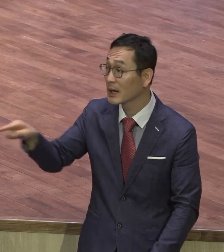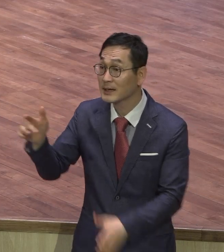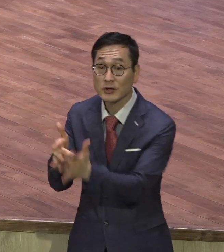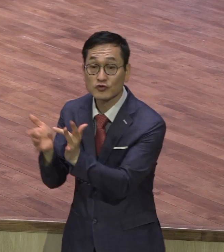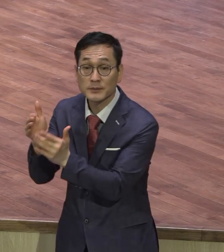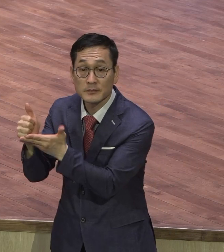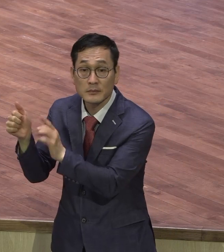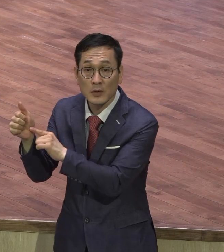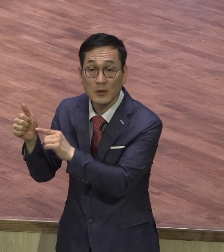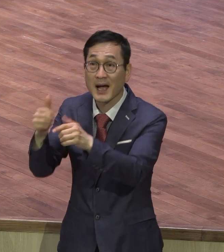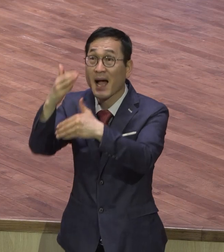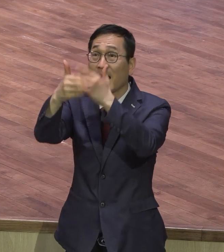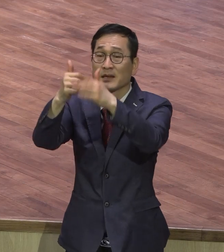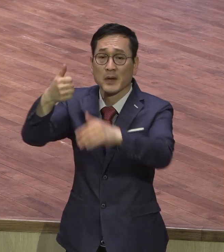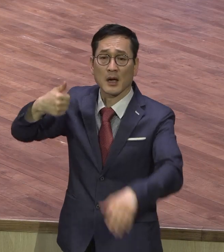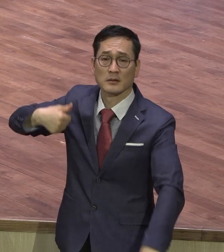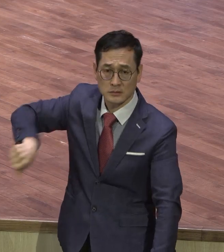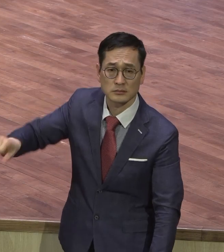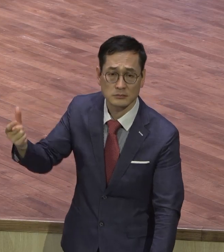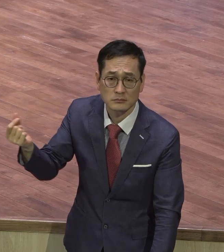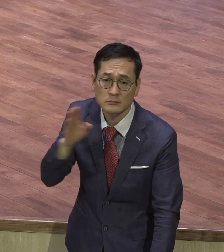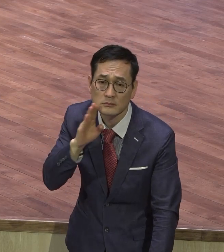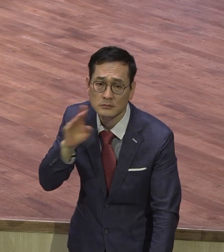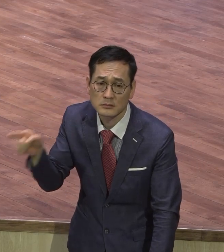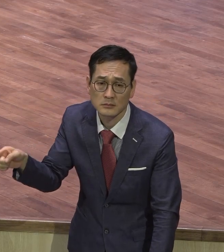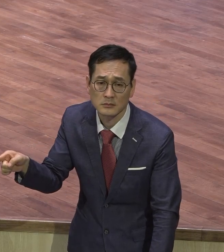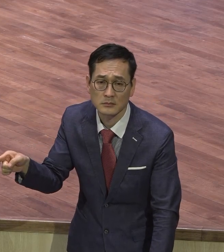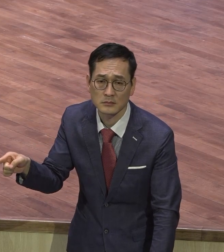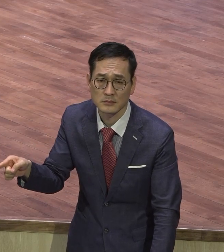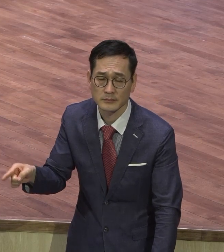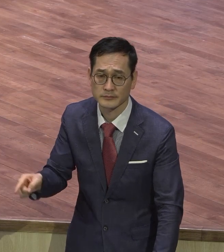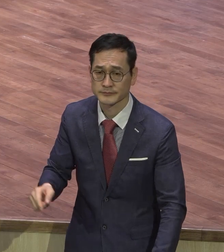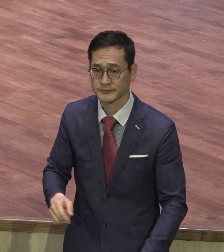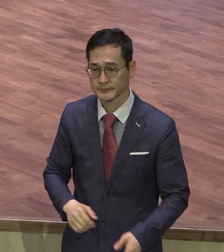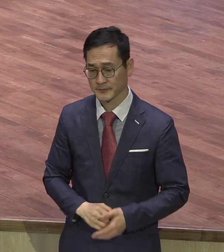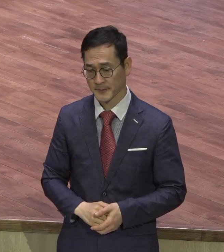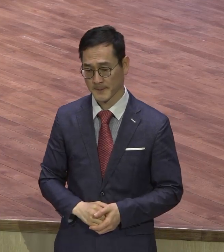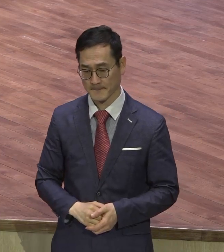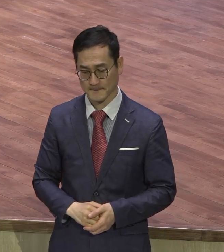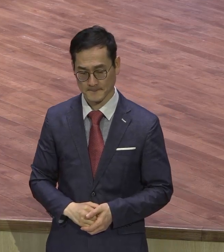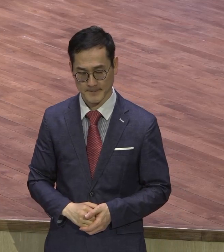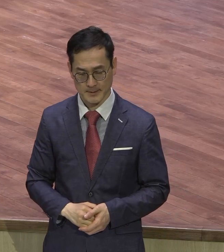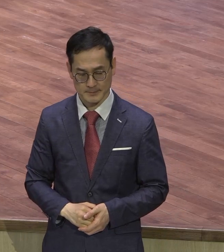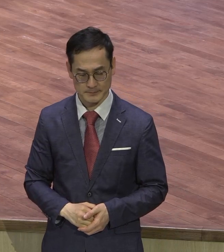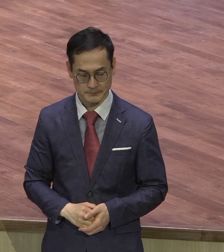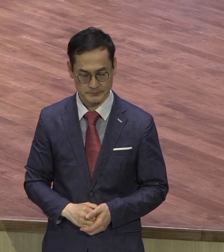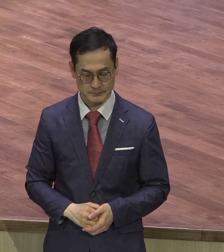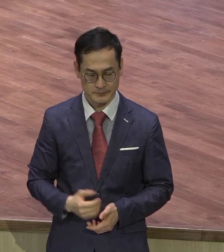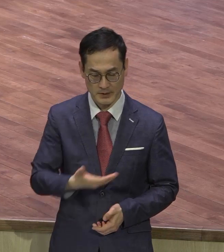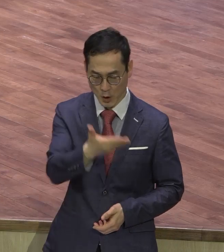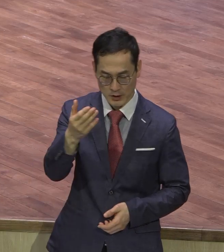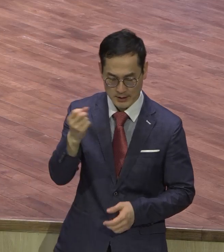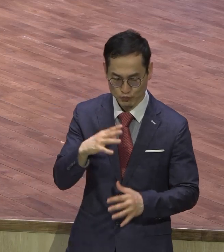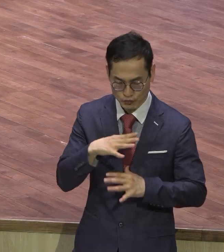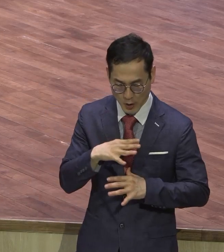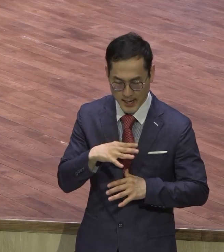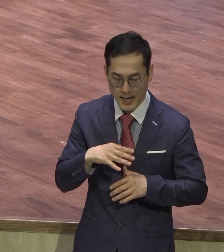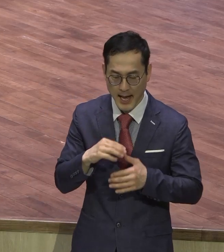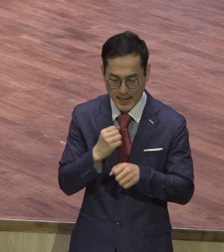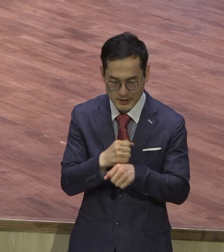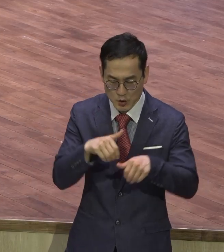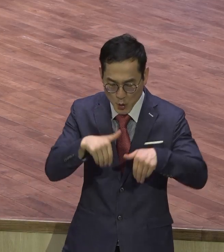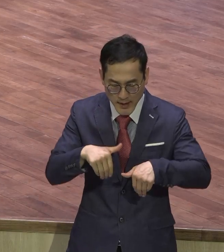때. 로마서 8장 15절 보면 너희는 다시 무서워하는 종의 영을 받지 아니하고 양자의